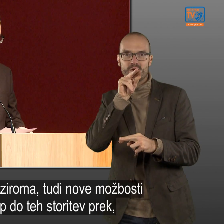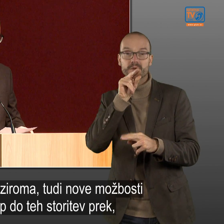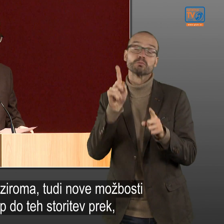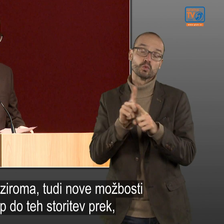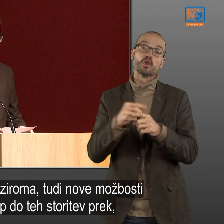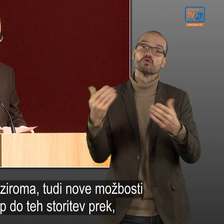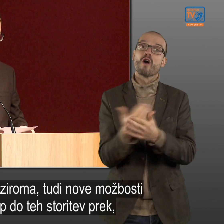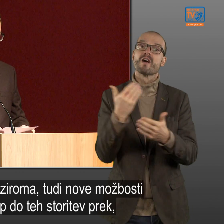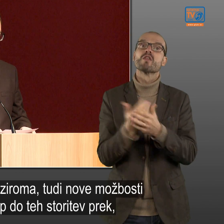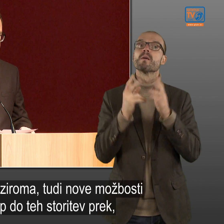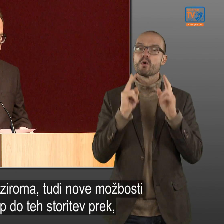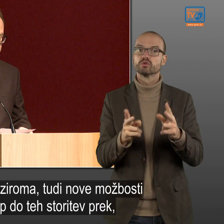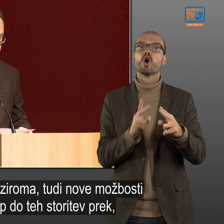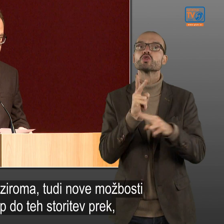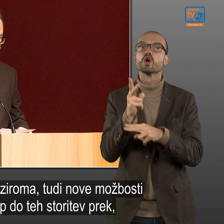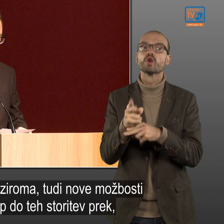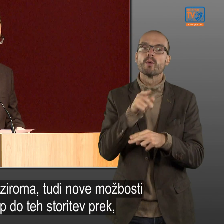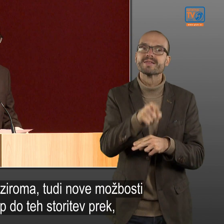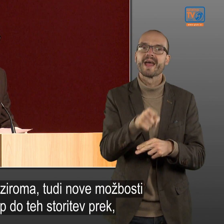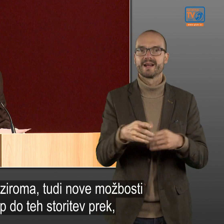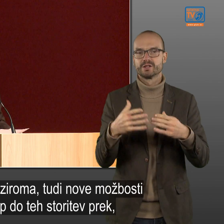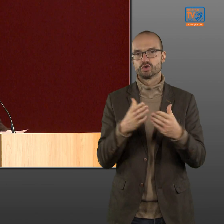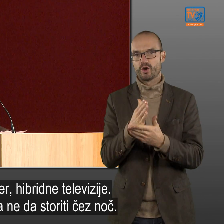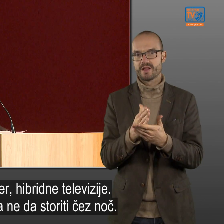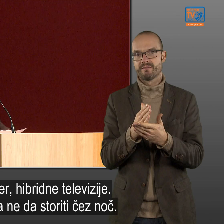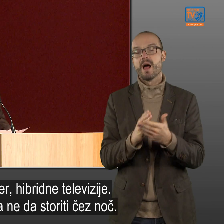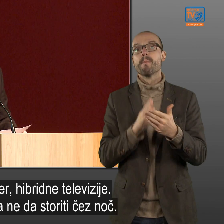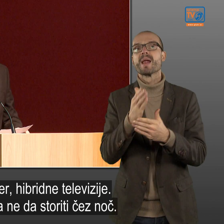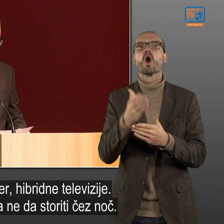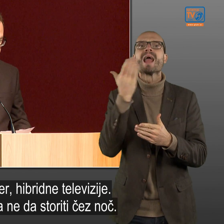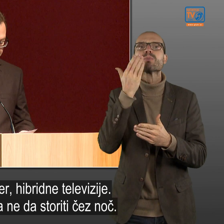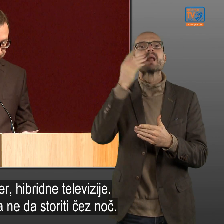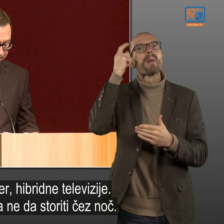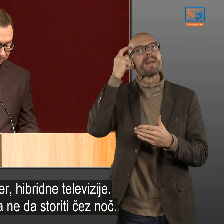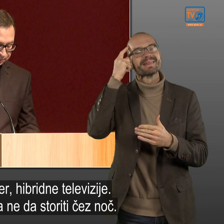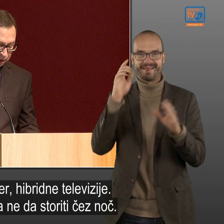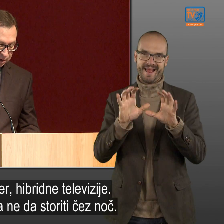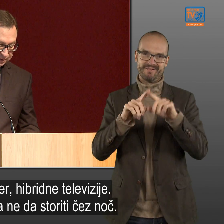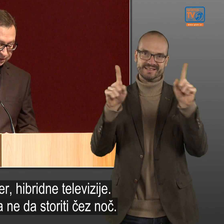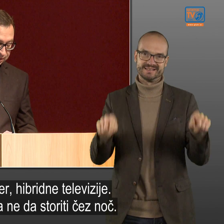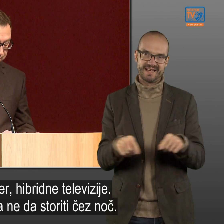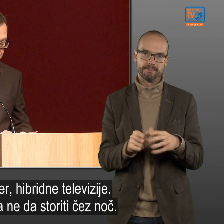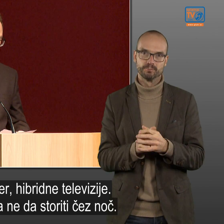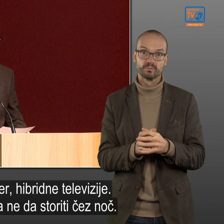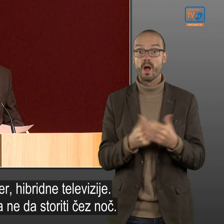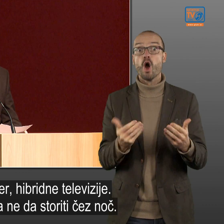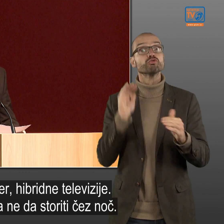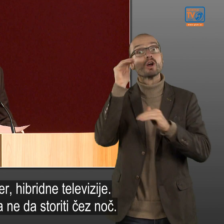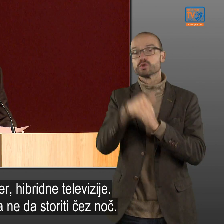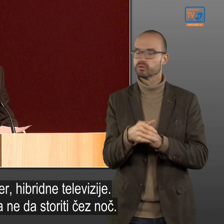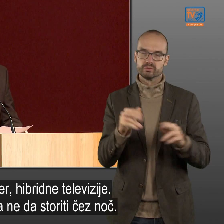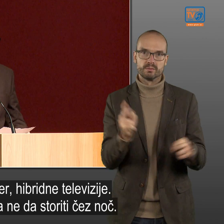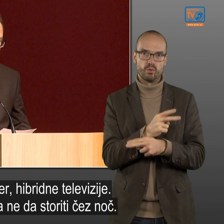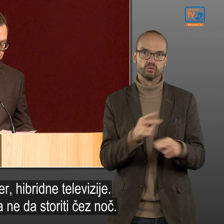tudi nove možnosti za dostop do teh storitev preko hibridne televizije. A se tega ne da storiti čez